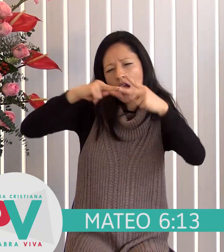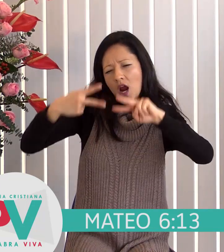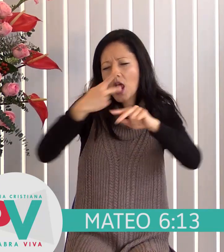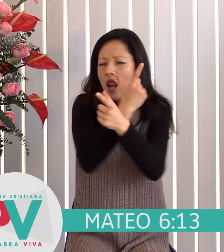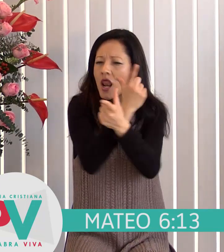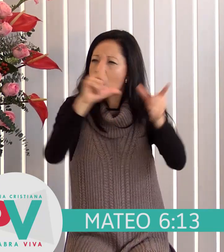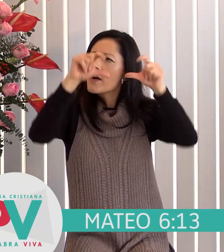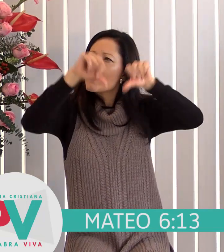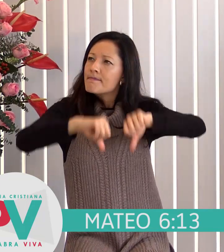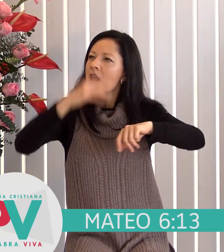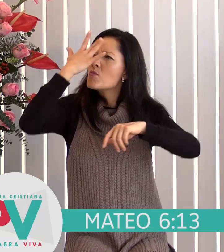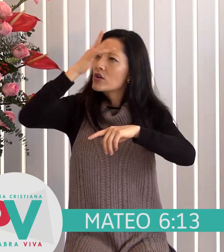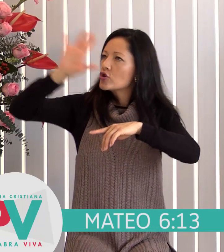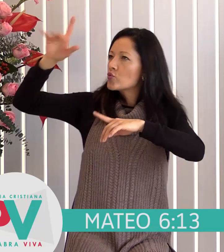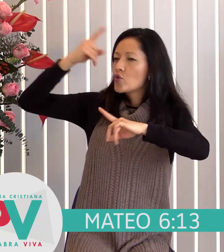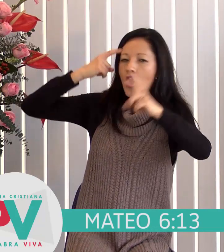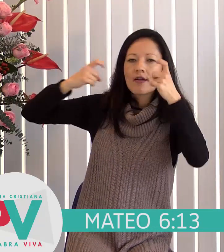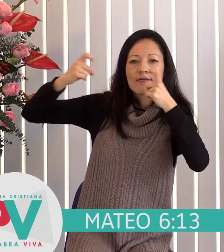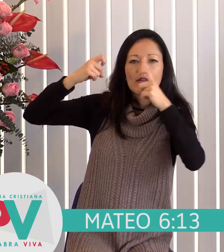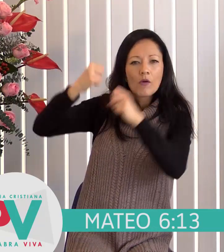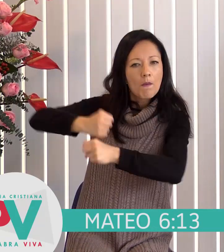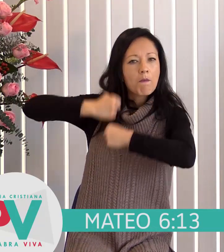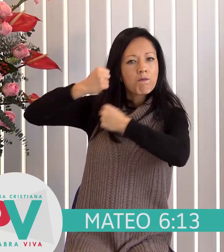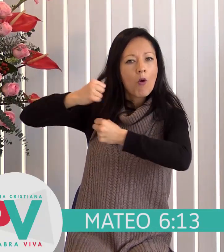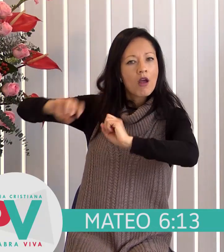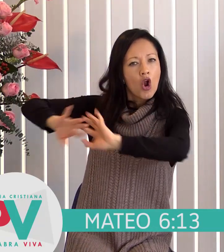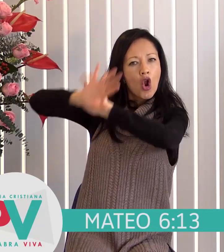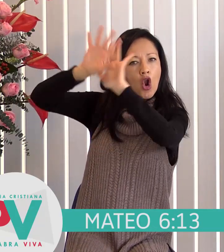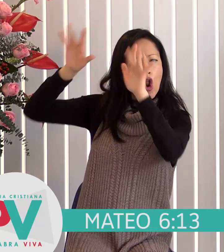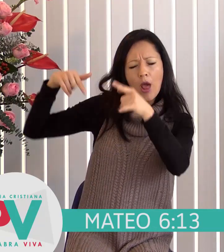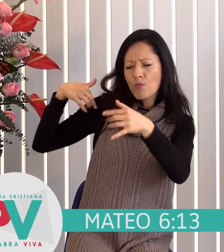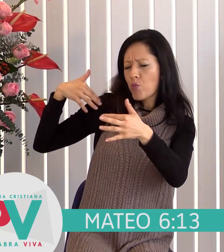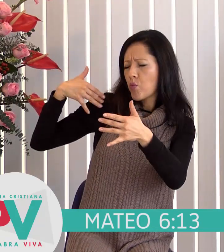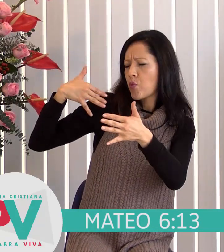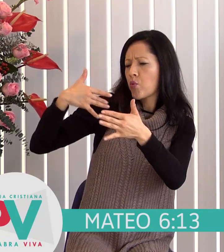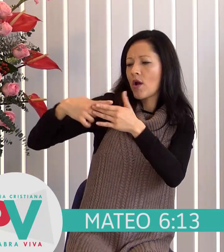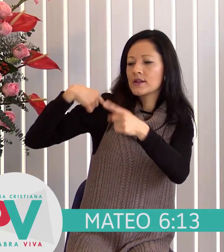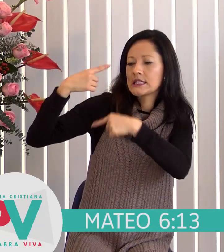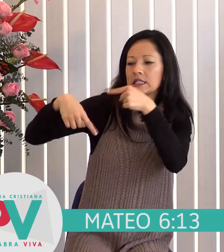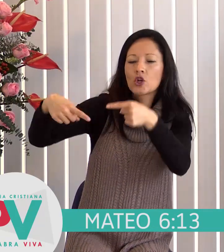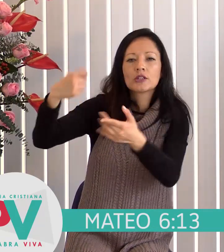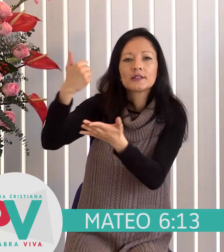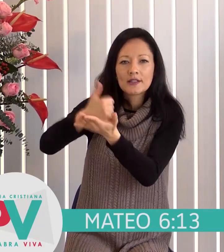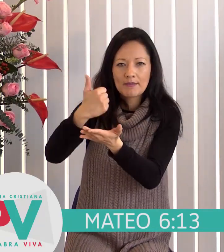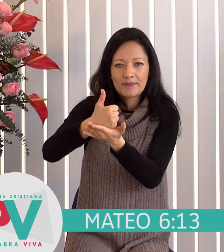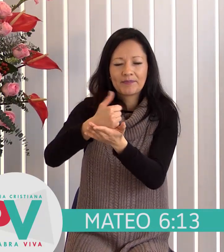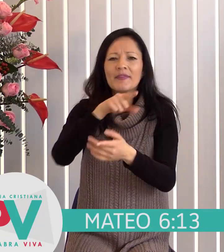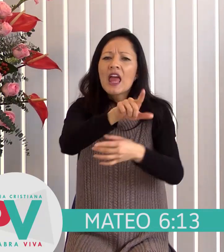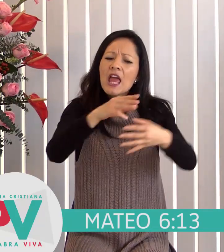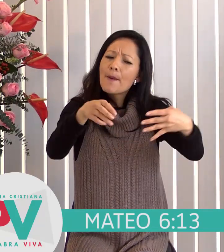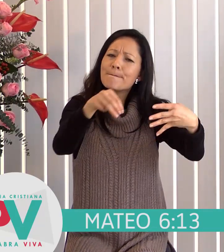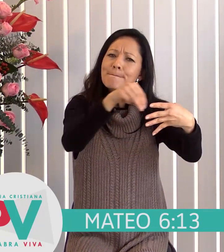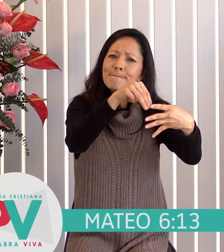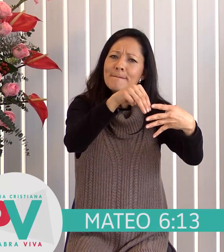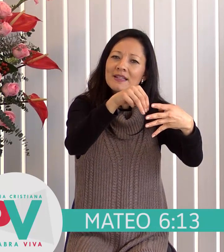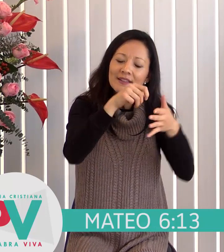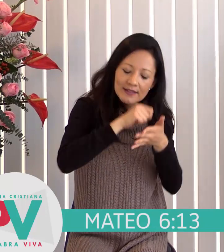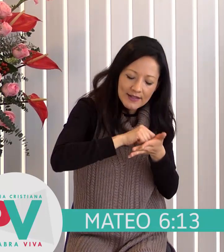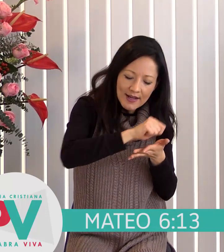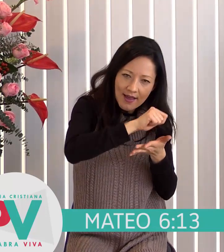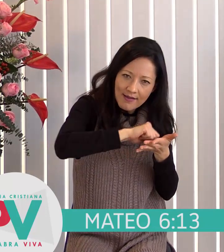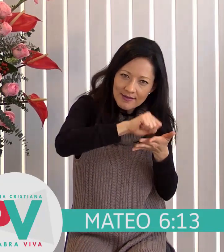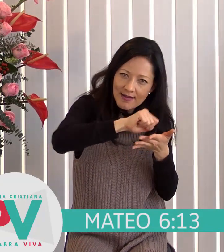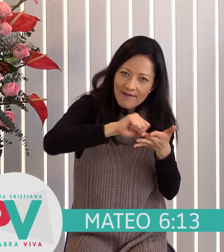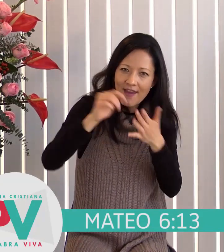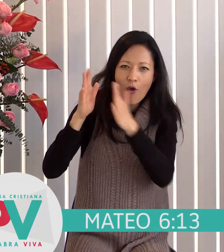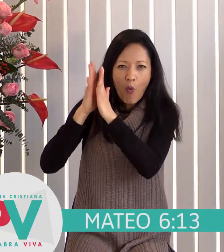el reino, el poder y la gloria por todos los siglos. Amén. Mateo, escribiendo la oración que